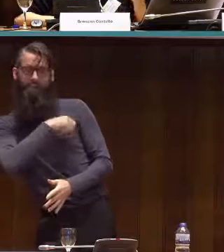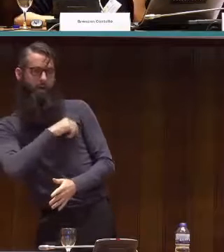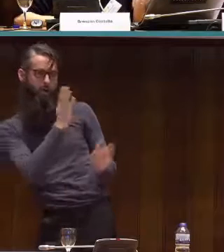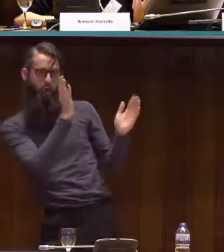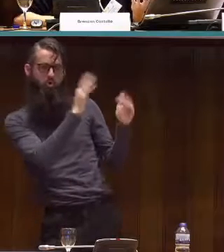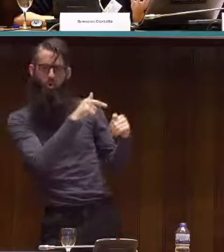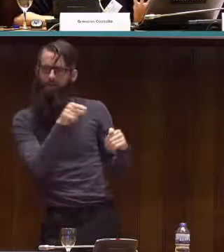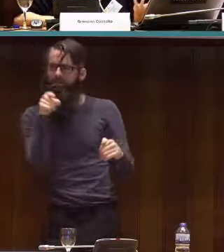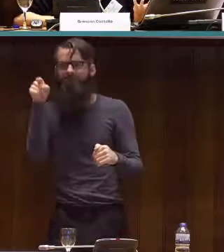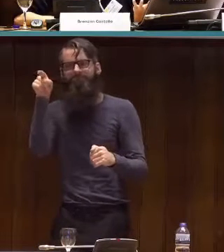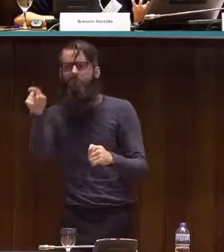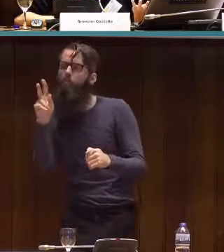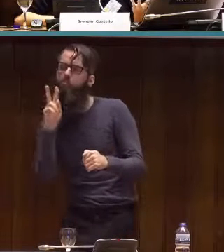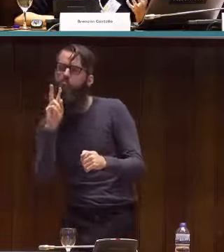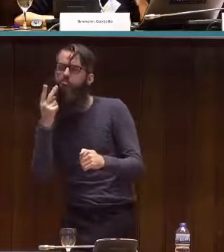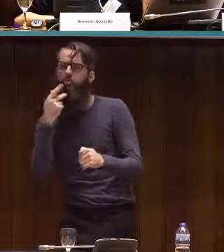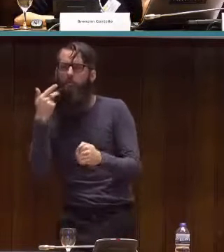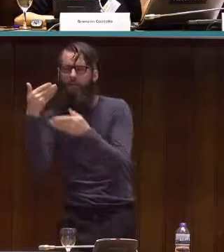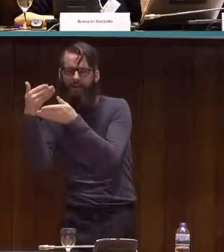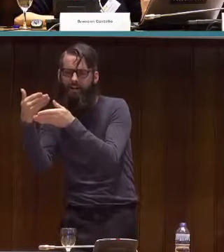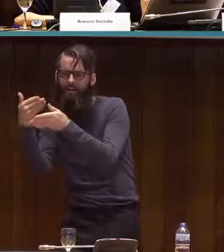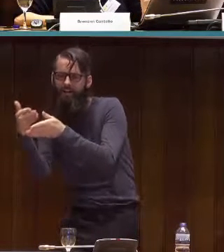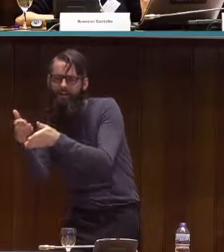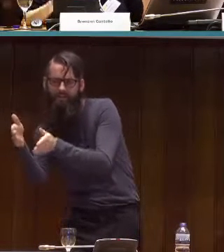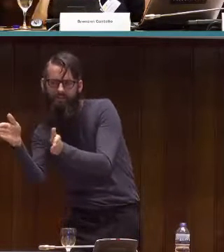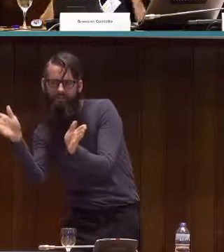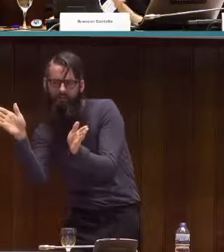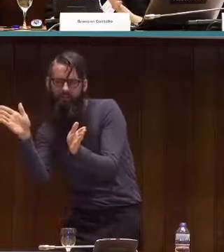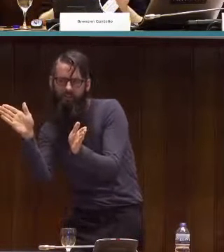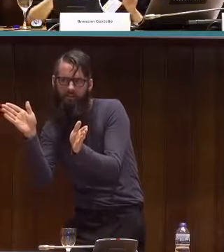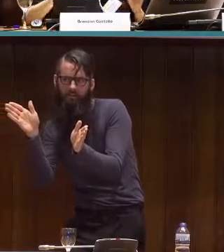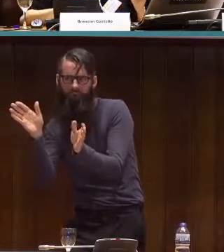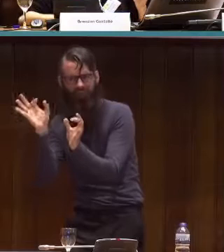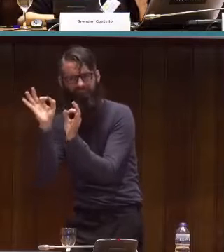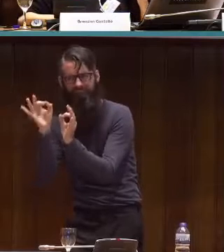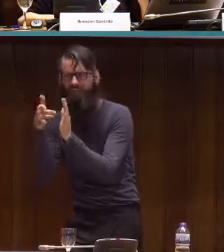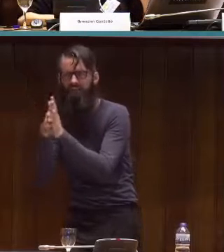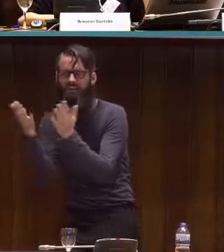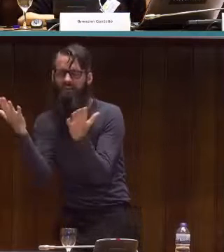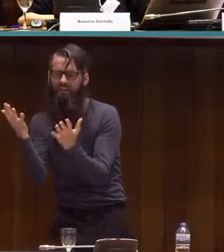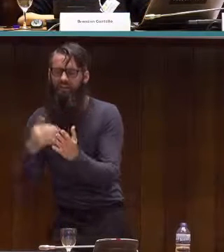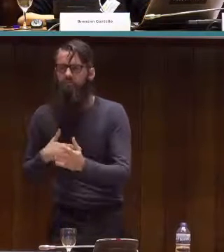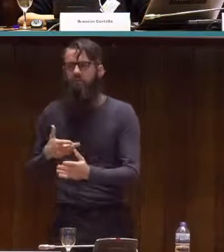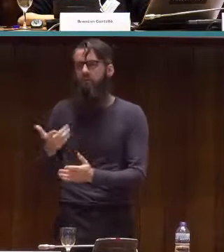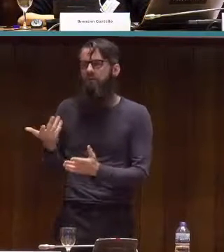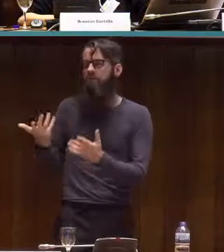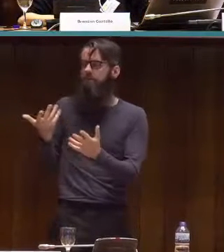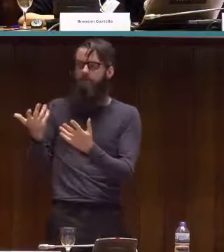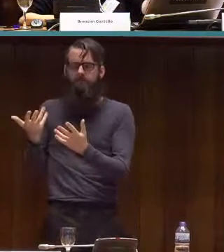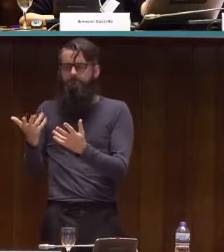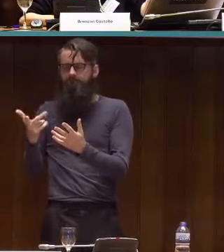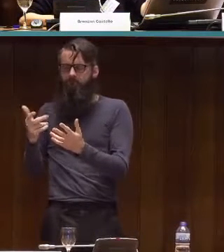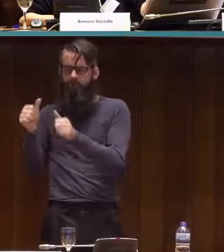que podríamos traducir como alguien, ¿sí? Este pronombre impersonal es un compuesto entre la partícula